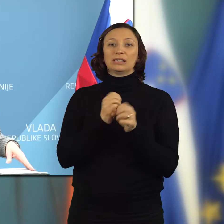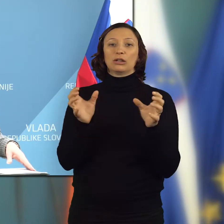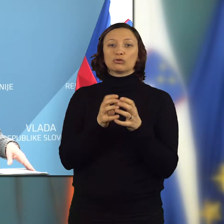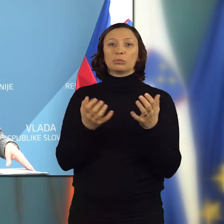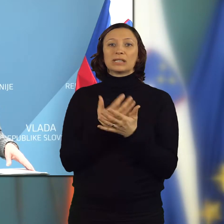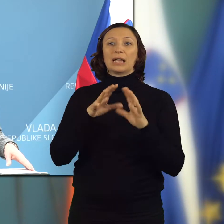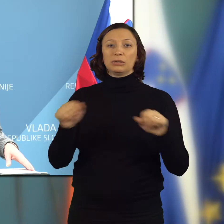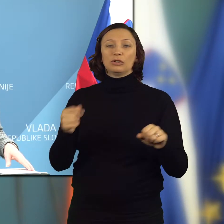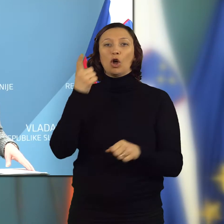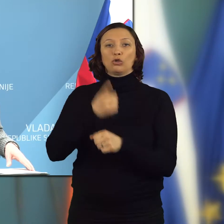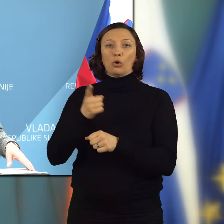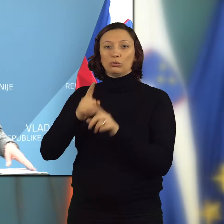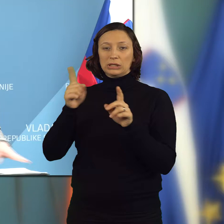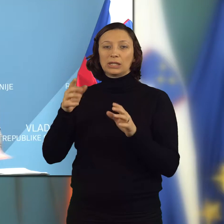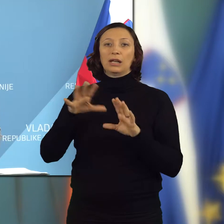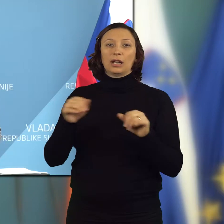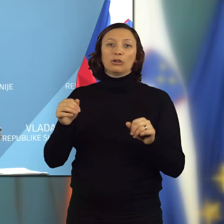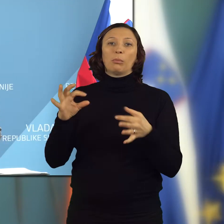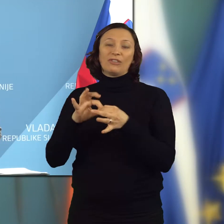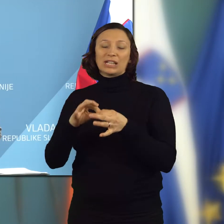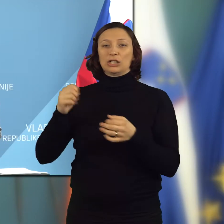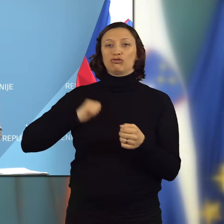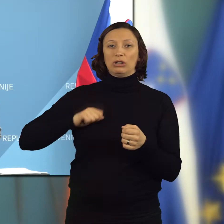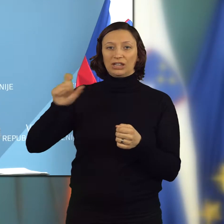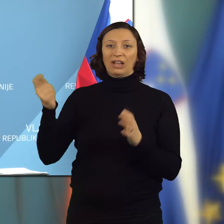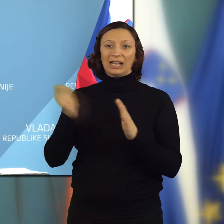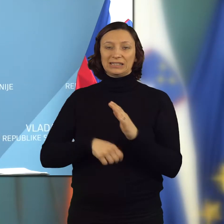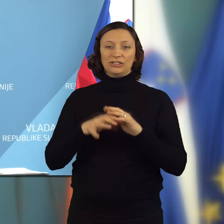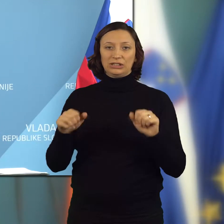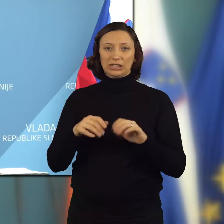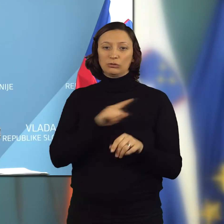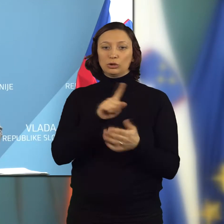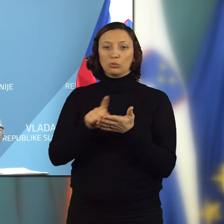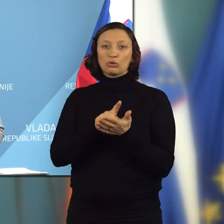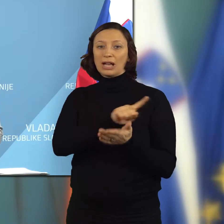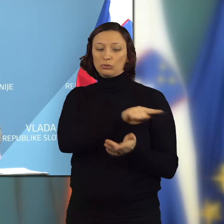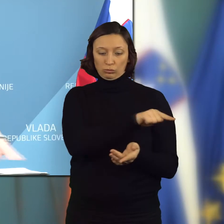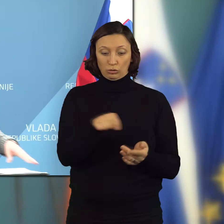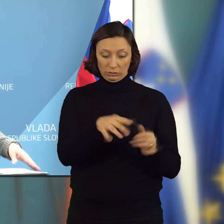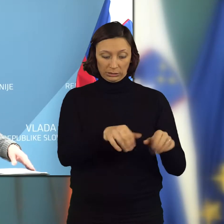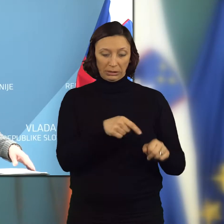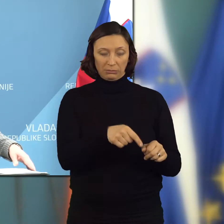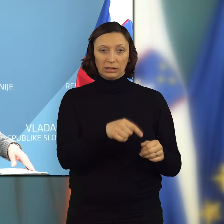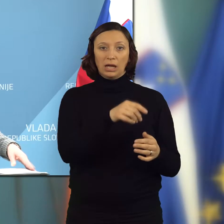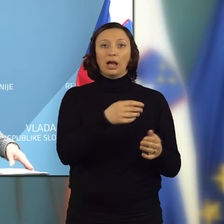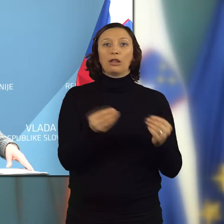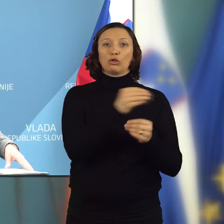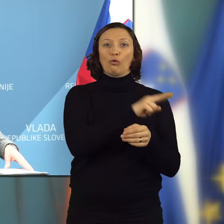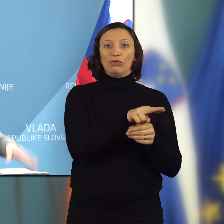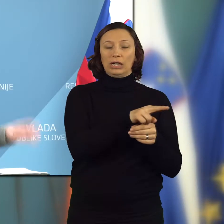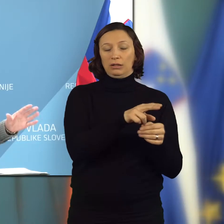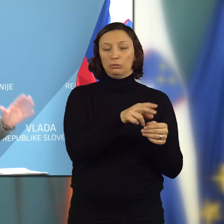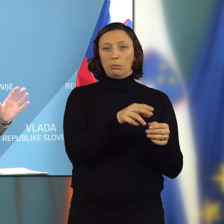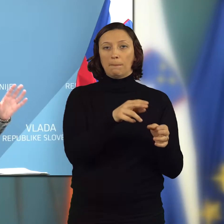za implementacijo določb, ki se nanašajo na žrtve kaznivih dejanj. In tudi v času do sprejemanja novele v